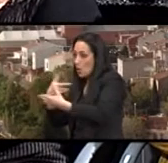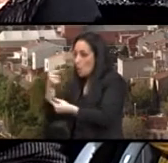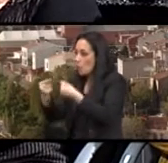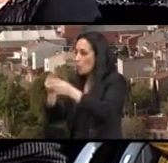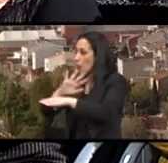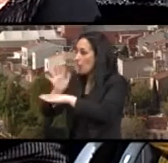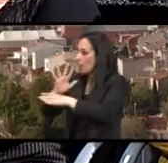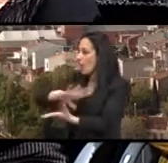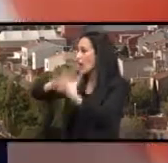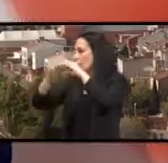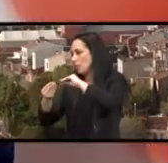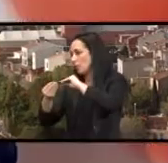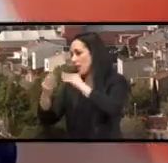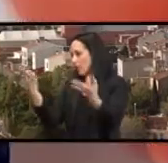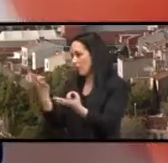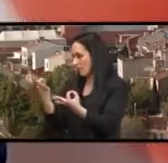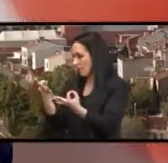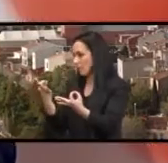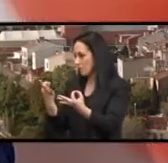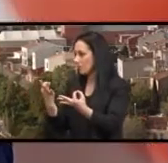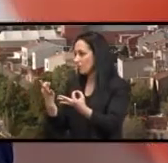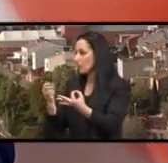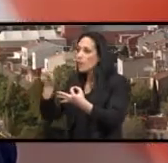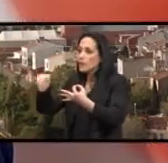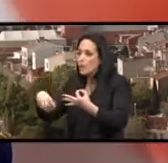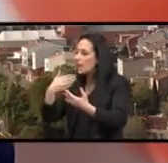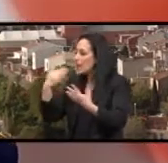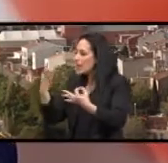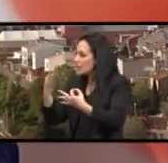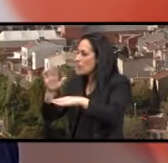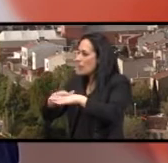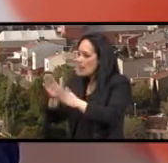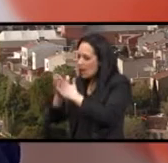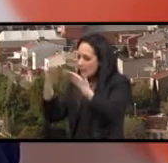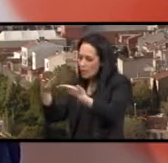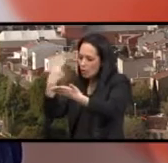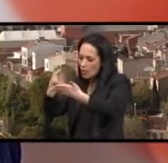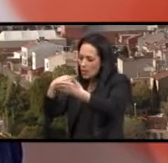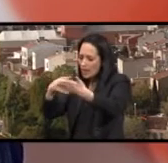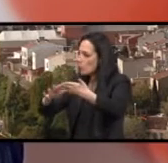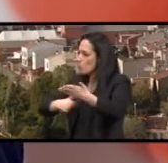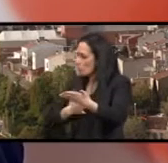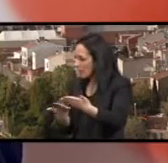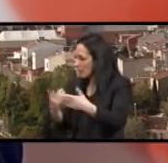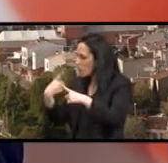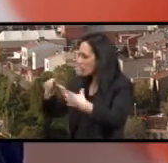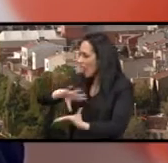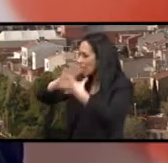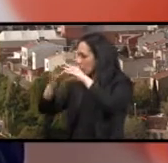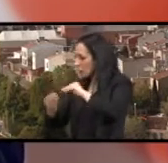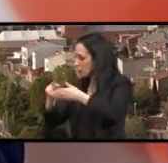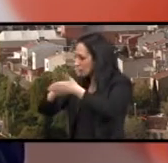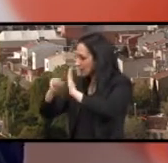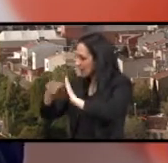bueno, ja no parlo de la possibilitat que tenim de llegir llibres, de tenir tots els tipus de llibres per aplicacions tècniques que hi han per